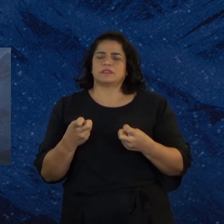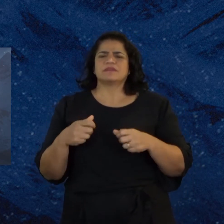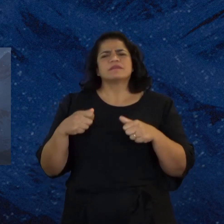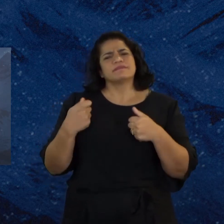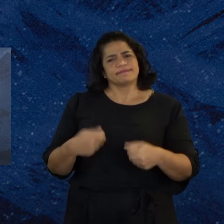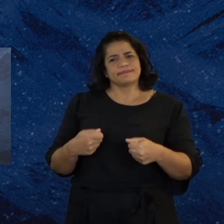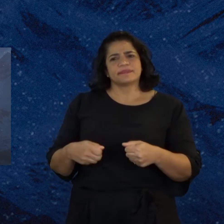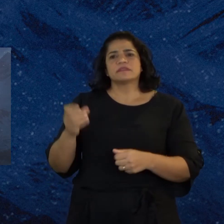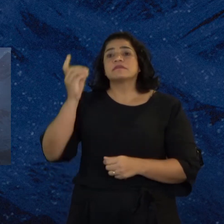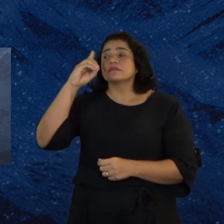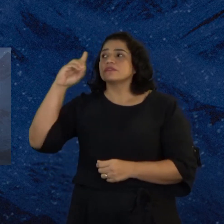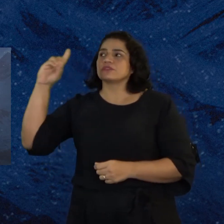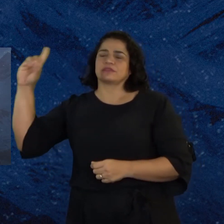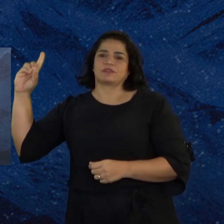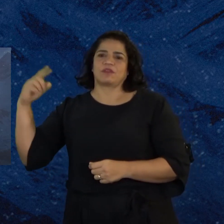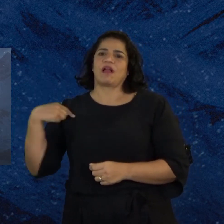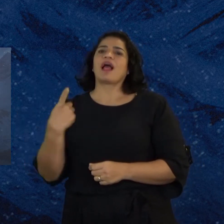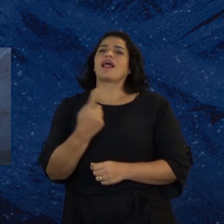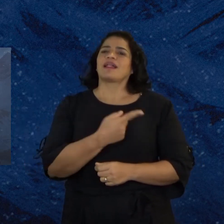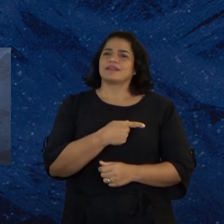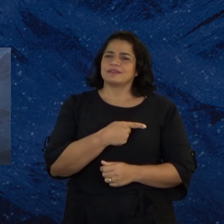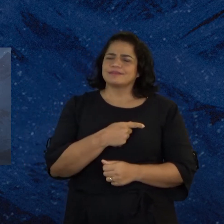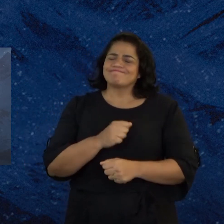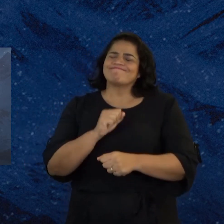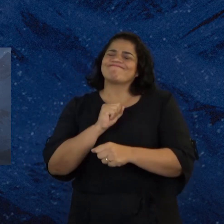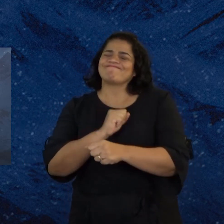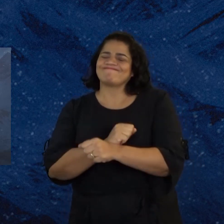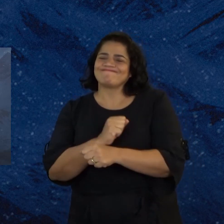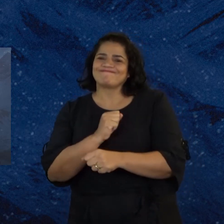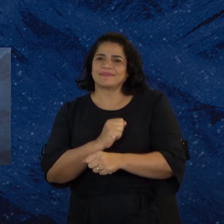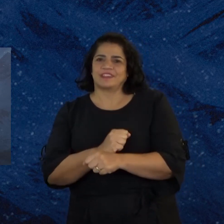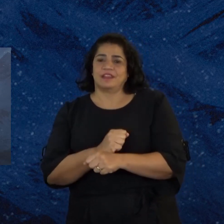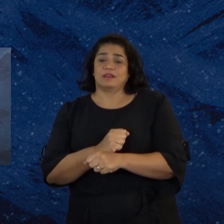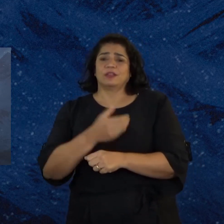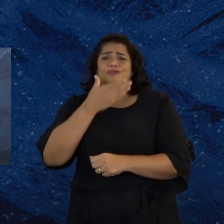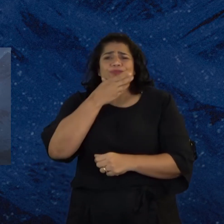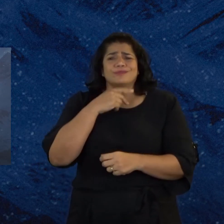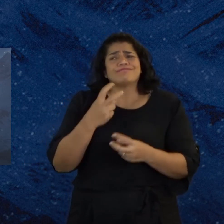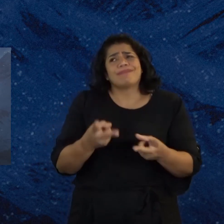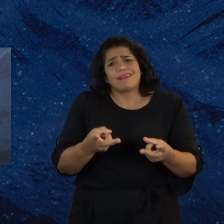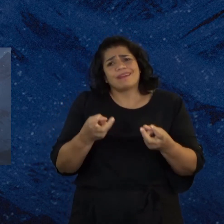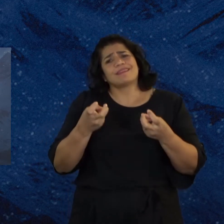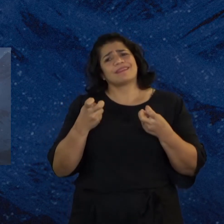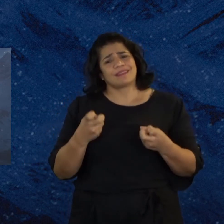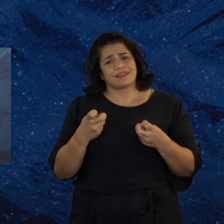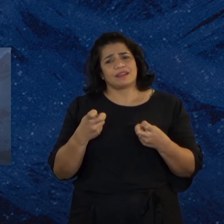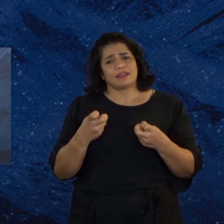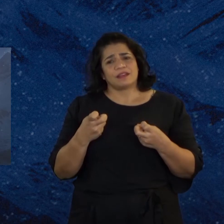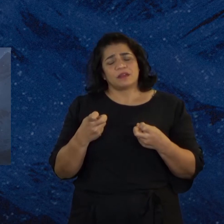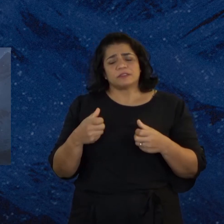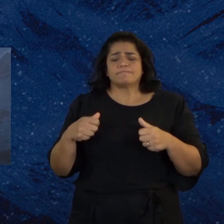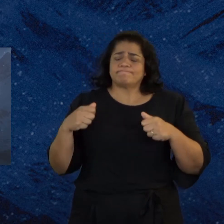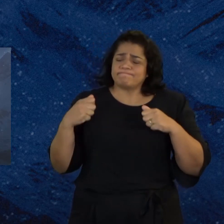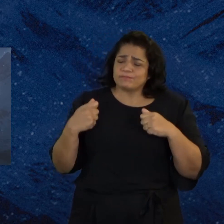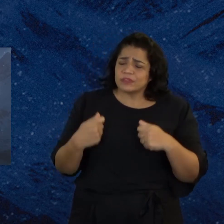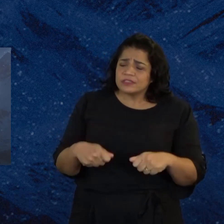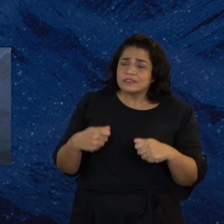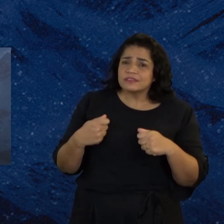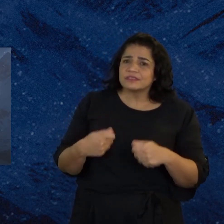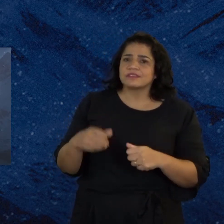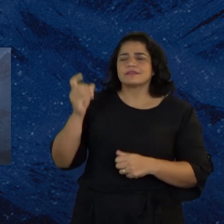Nós esperamos que com essa aí, o homem, a gente sabe, né? Também a gente conhece o homem, depois que